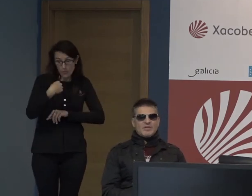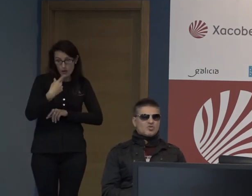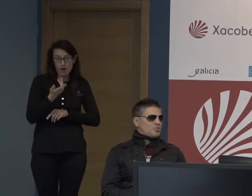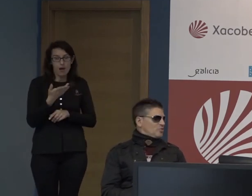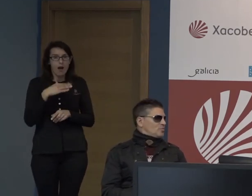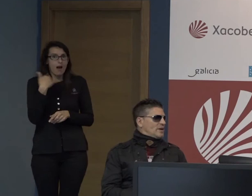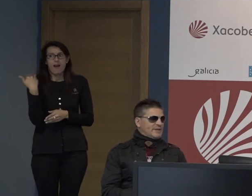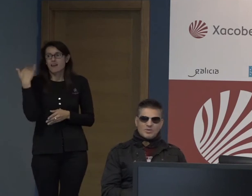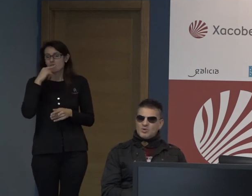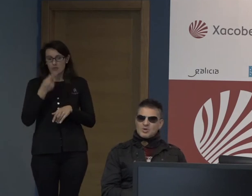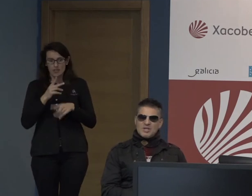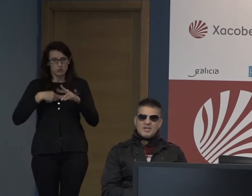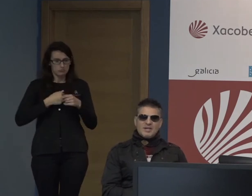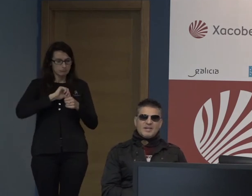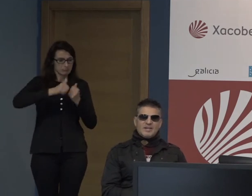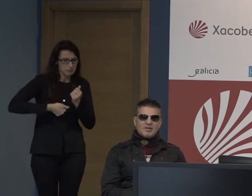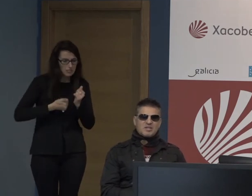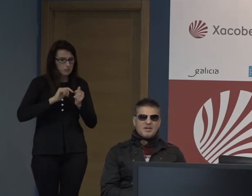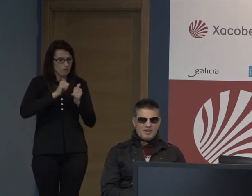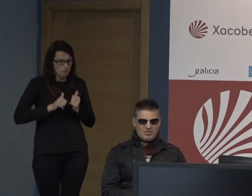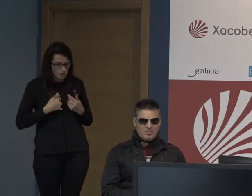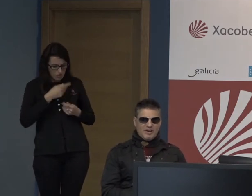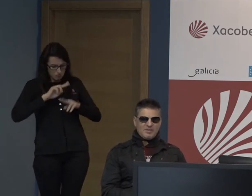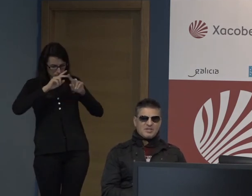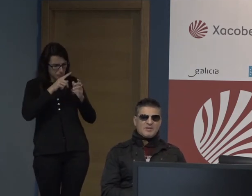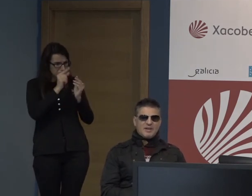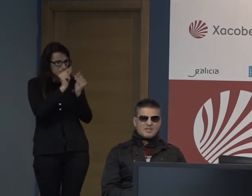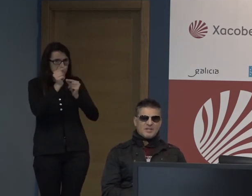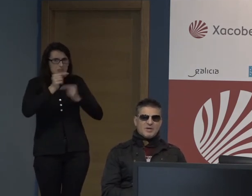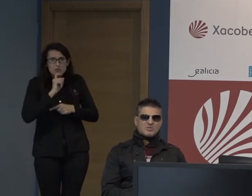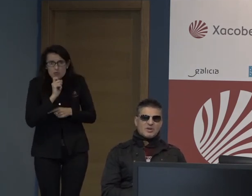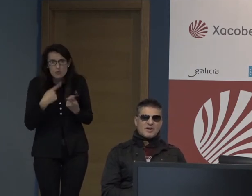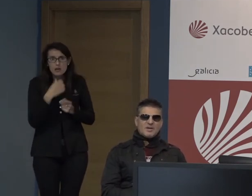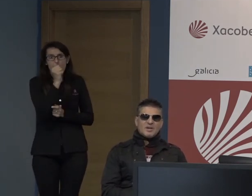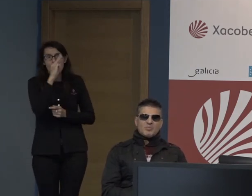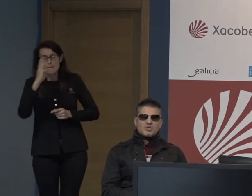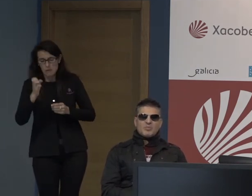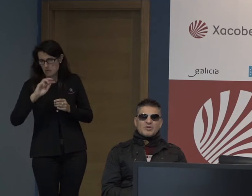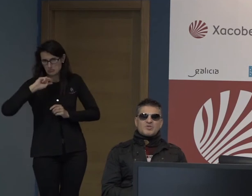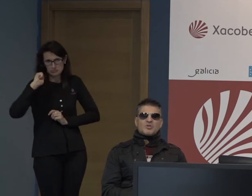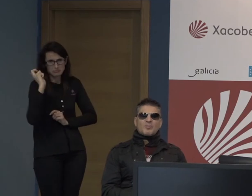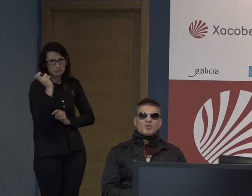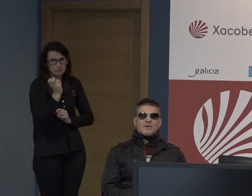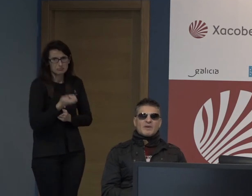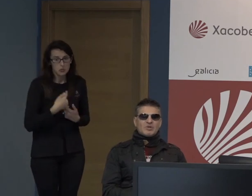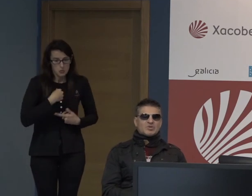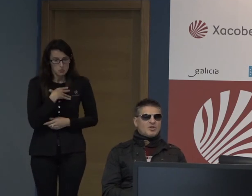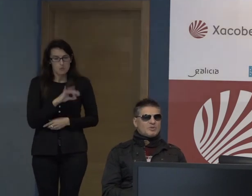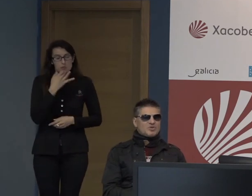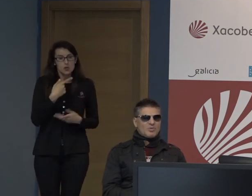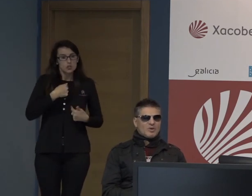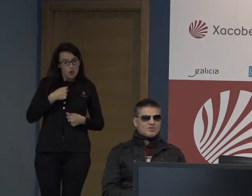a medir sus propios parámetros, y ahora sí, ahora con aplicaciones que hay varias además, ¿no? Yo ya puedo saber